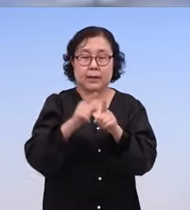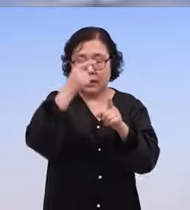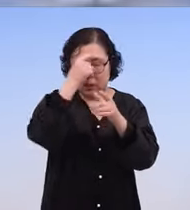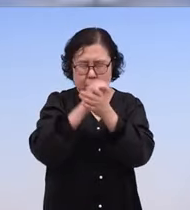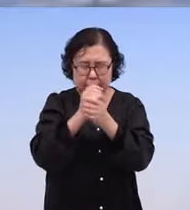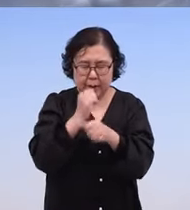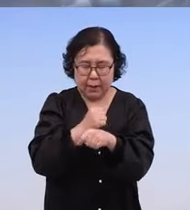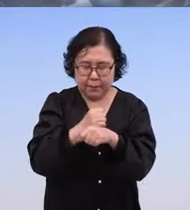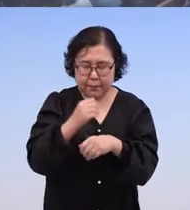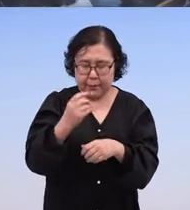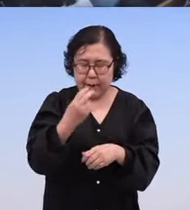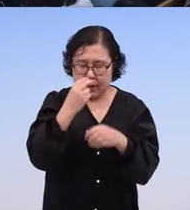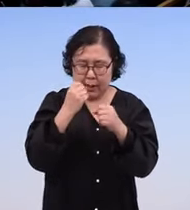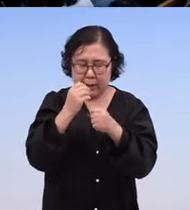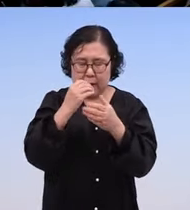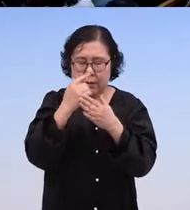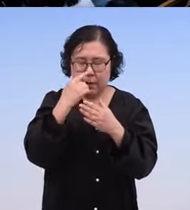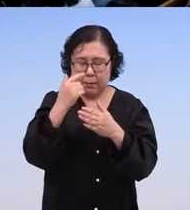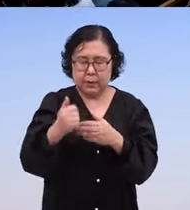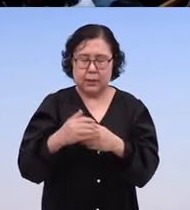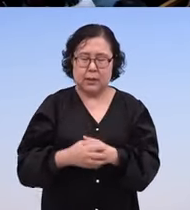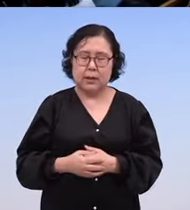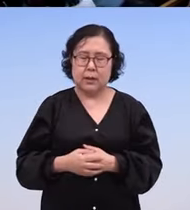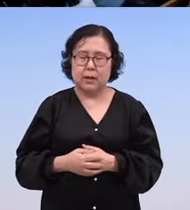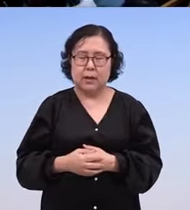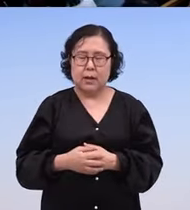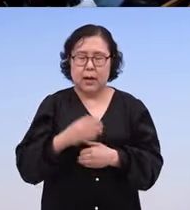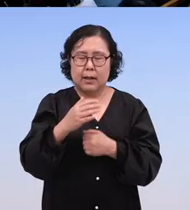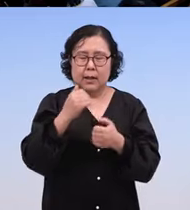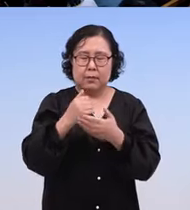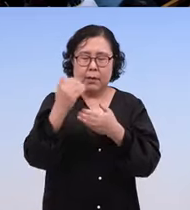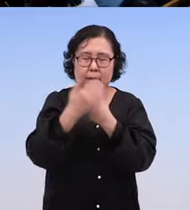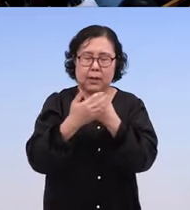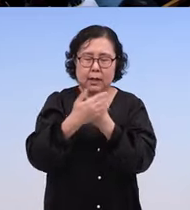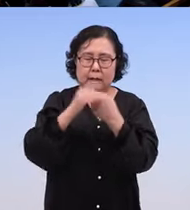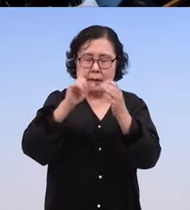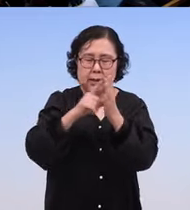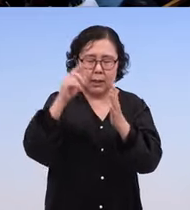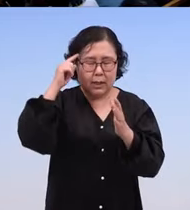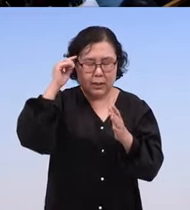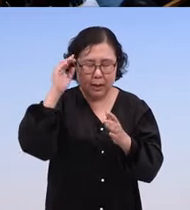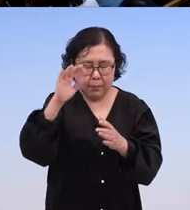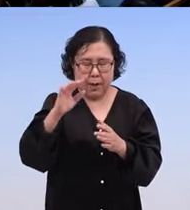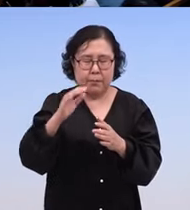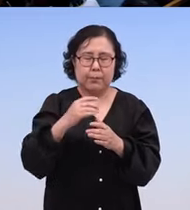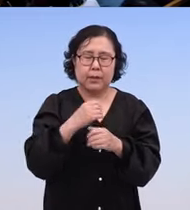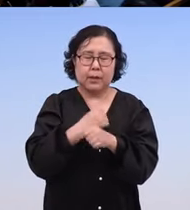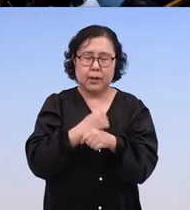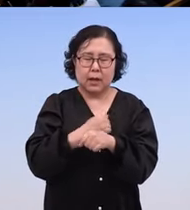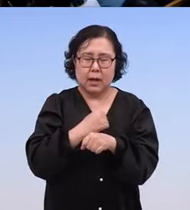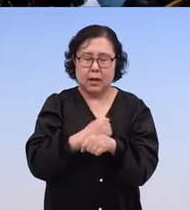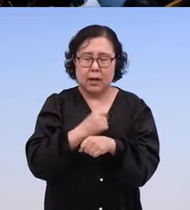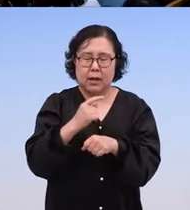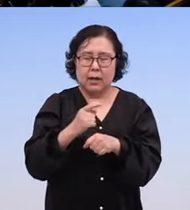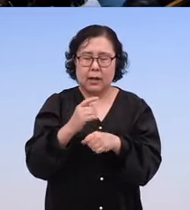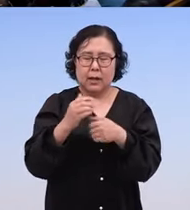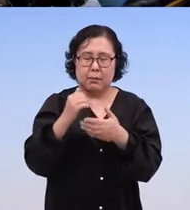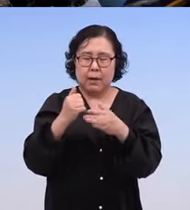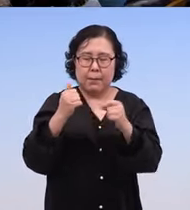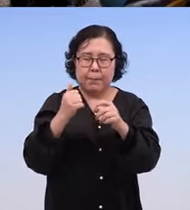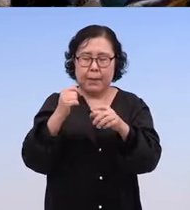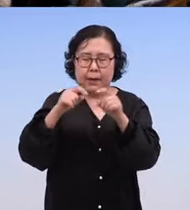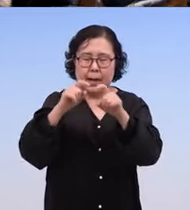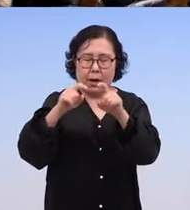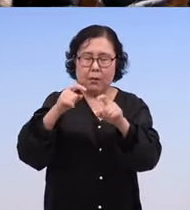같이 기도하시겠습니다. 살아계신 하나님 아버지, 하나님 은혜를 이 시간 사모하며 갈망하며 하나님 앞에 나와